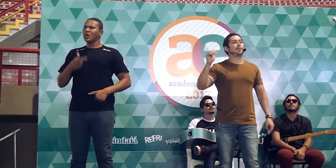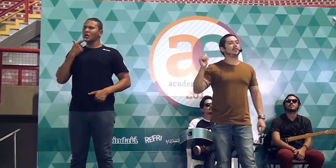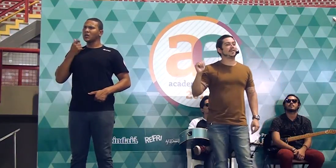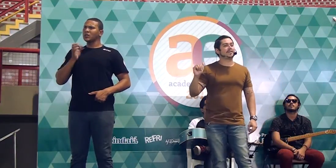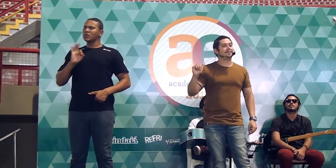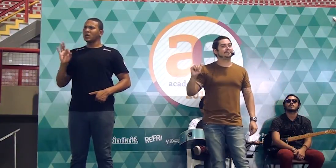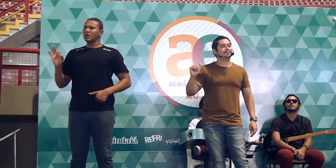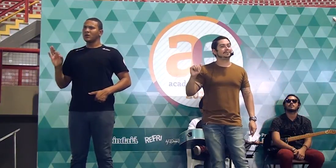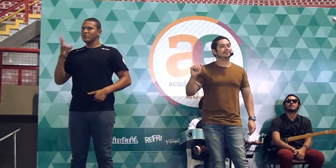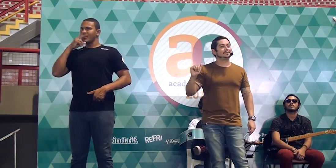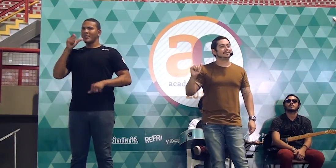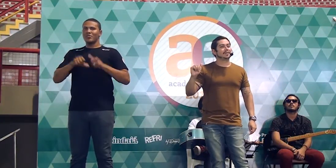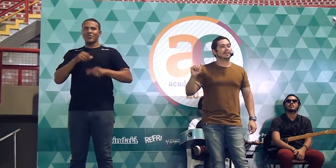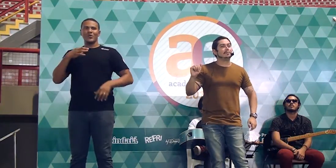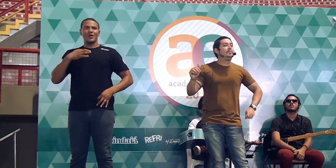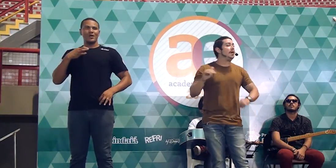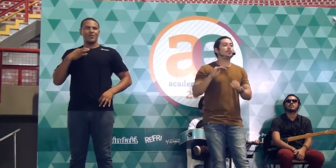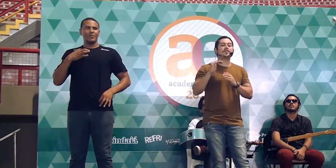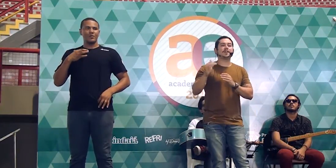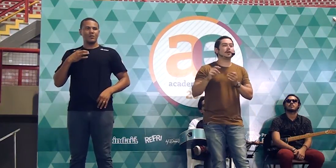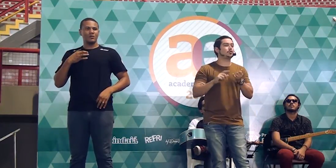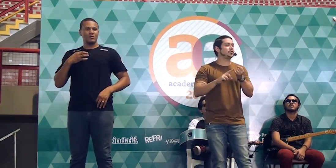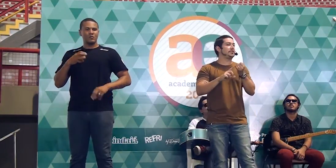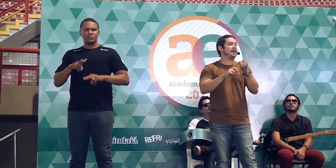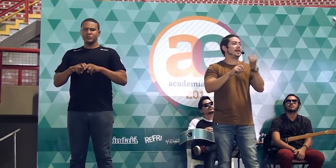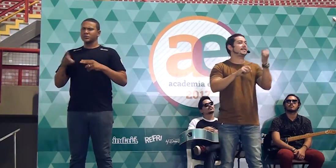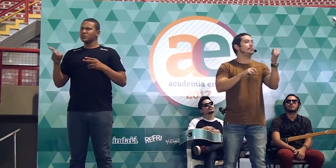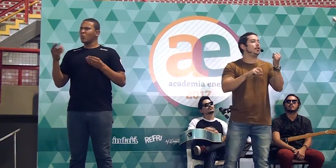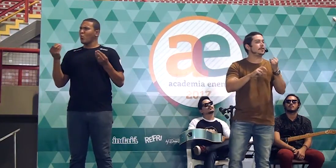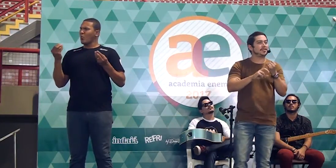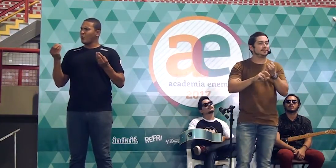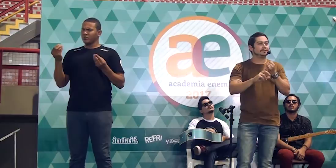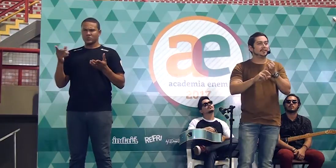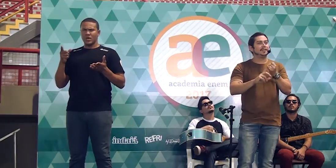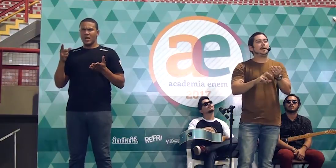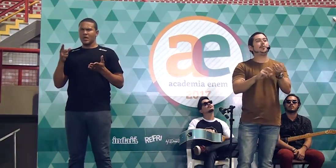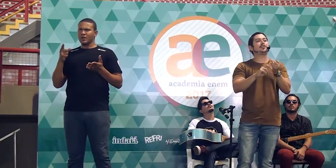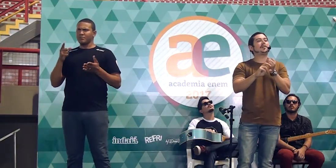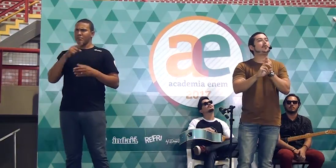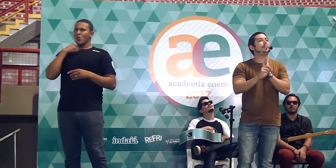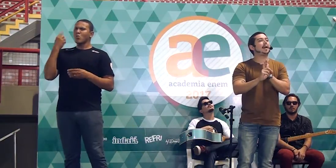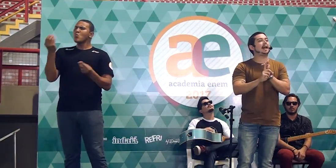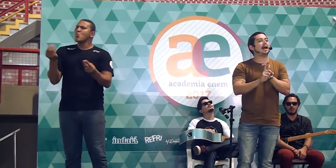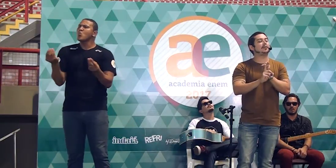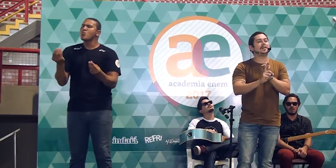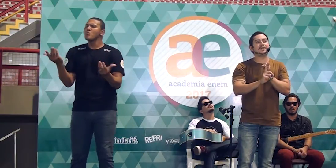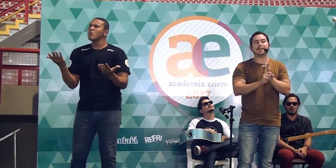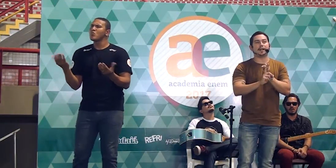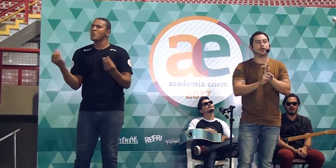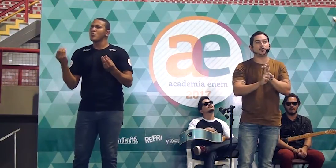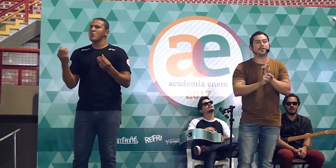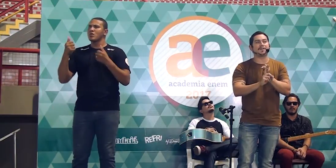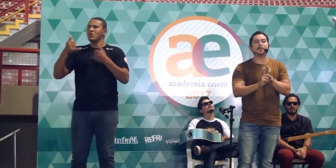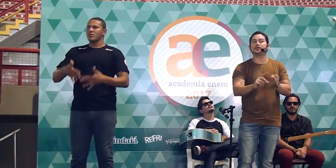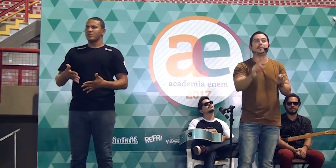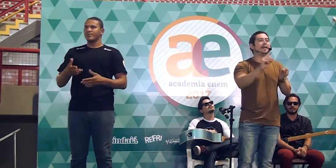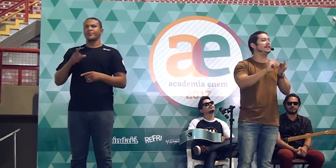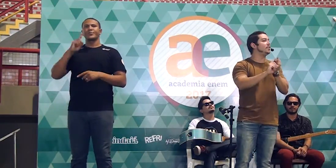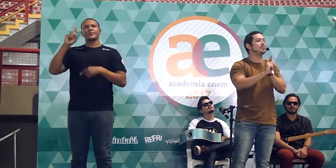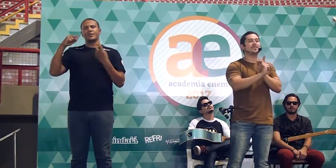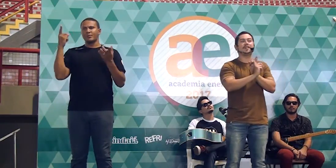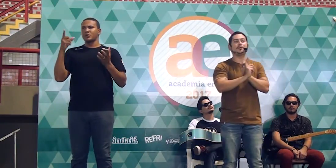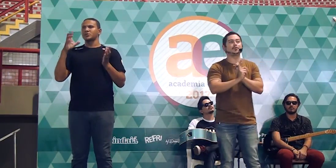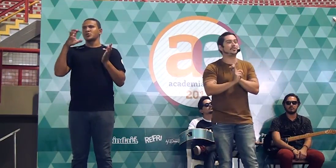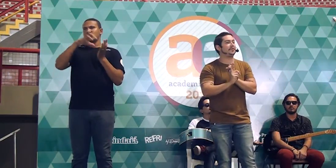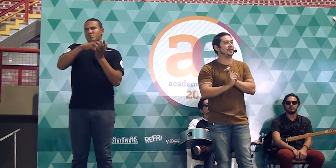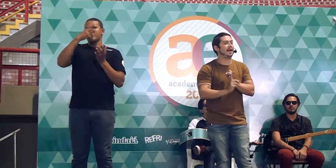esconder as provas. Não conseguiram justificar essa morte. Depois teve um operário que se alegou suicídio, também